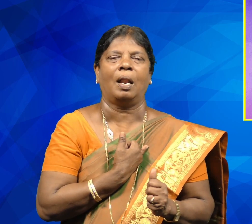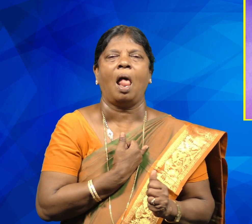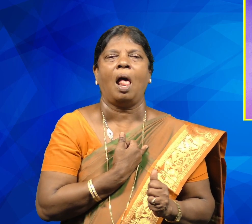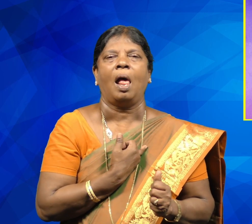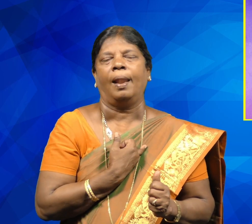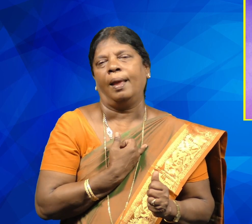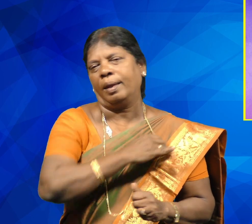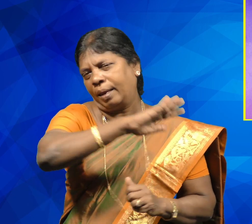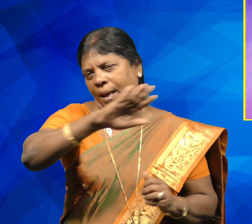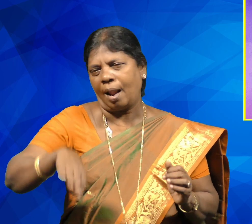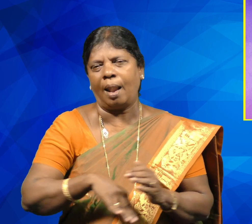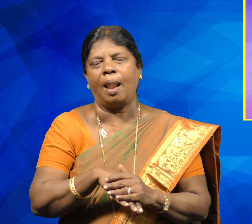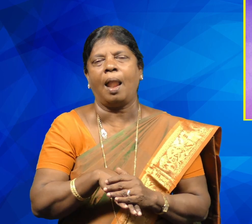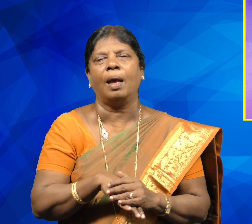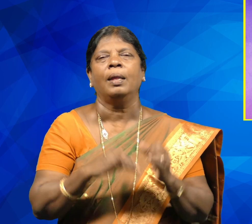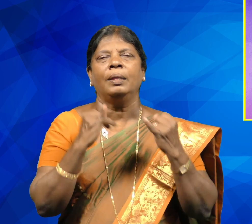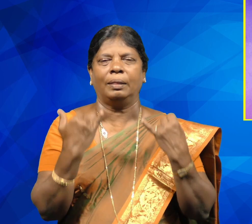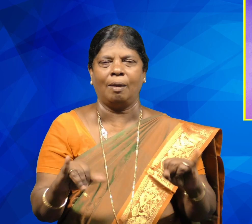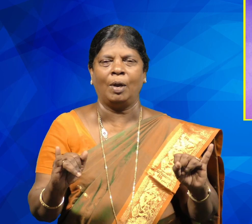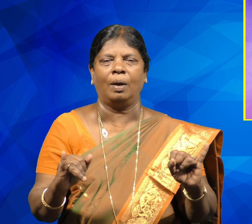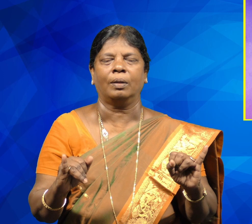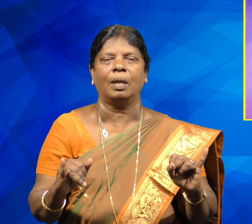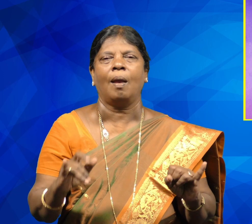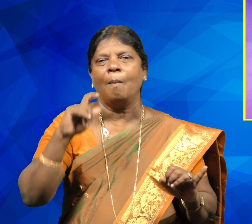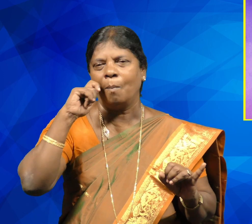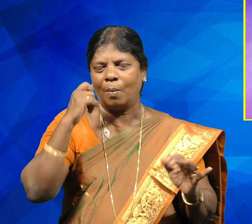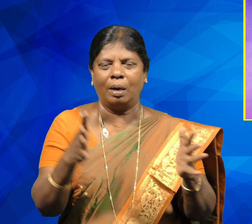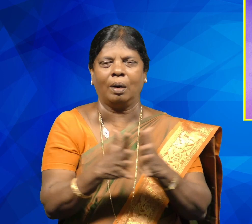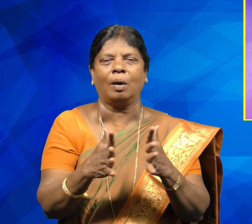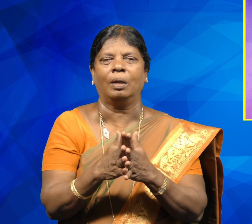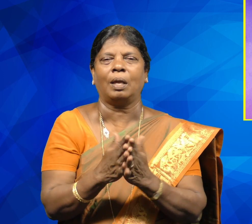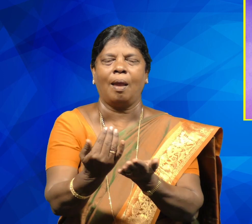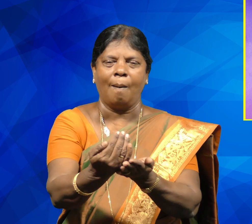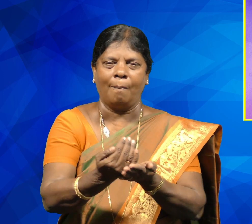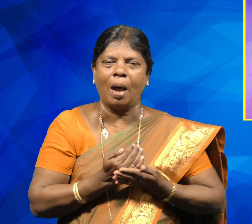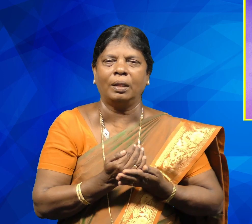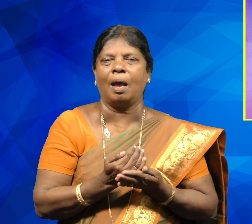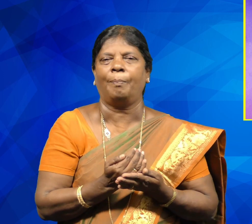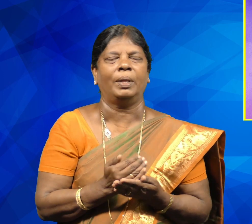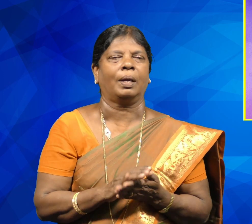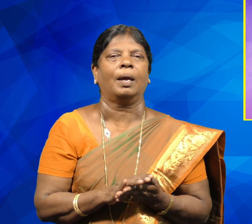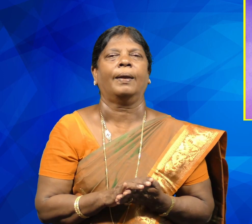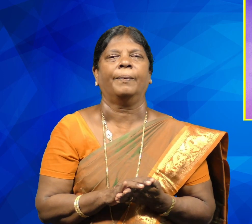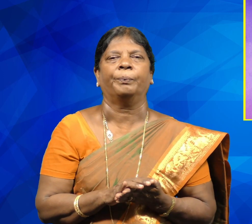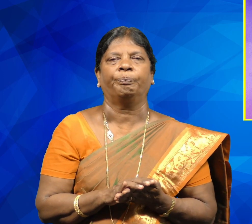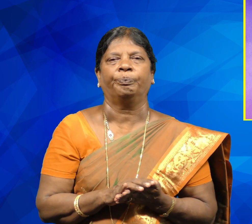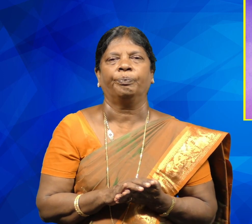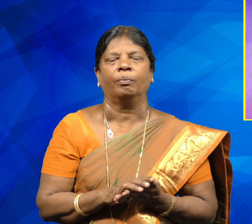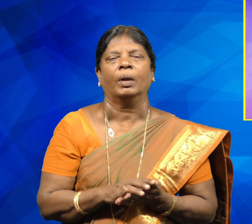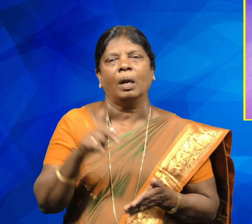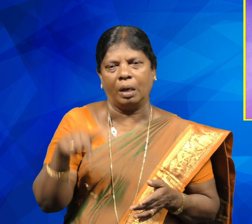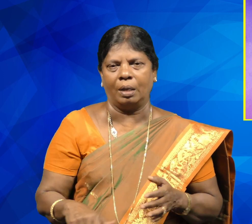அந்த விபத்தின் விளைவாக வருகிற எல்லா தீமையிலிருந்தும் மனுக்குலத்தை காப்பாற்ற வேண்டும்